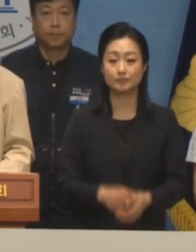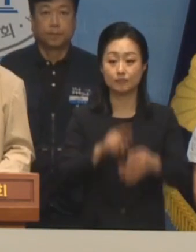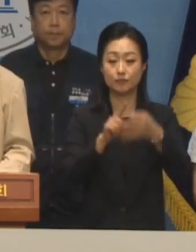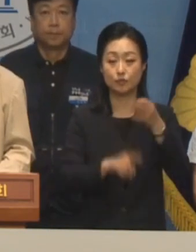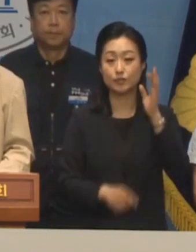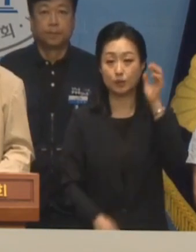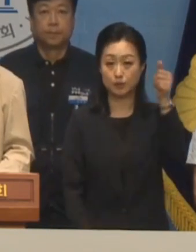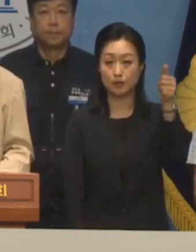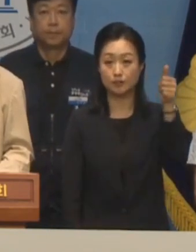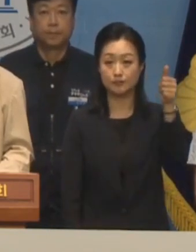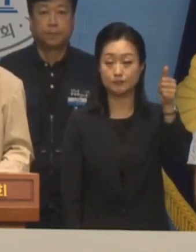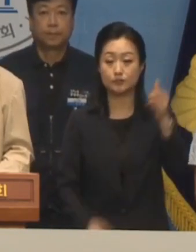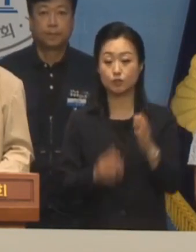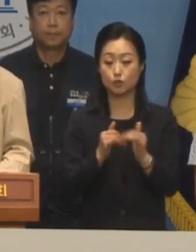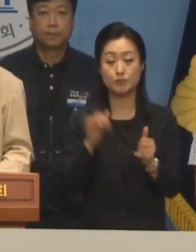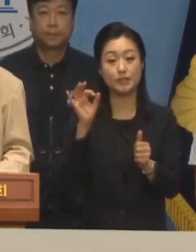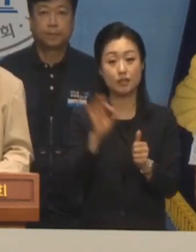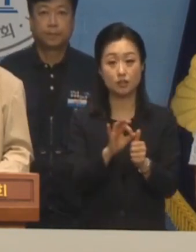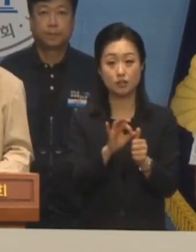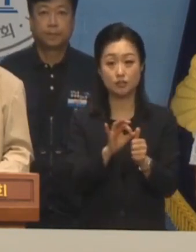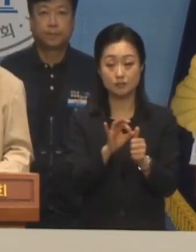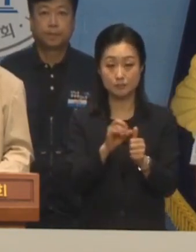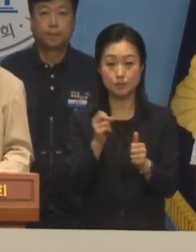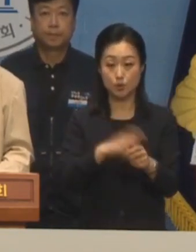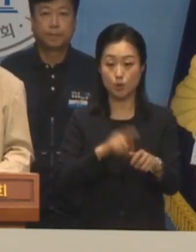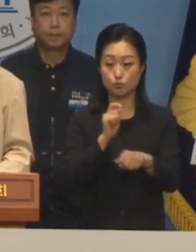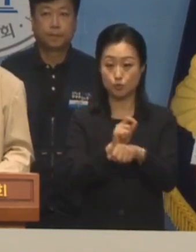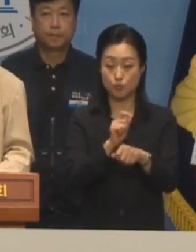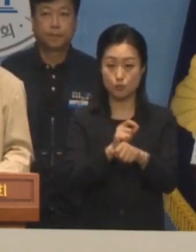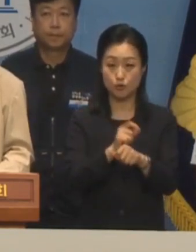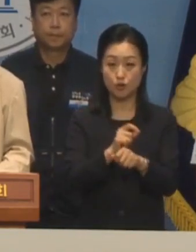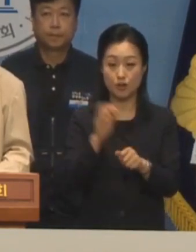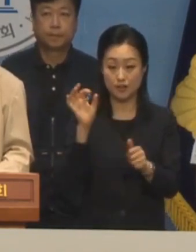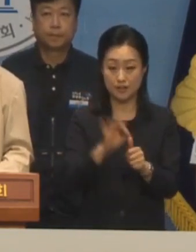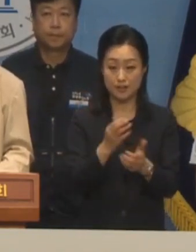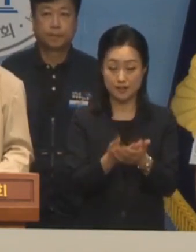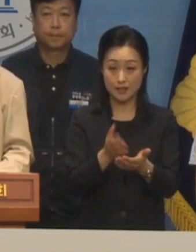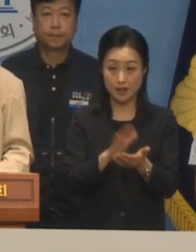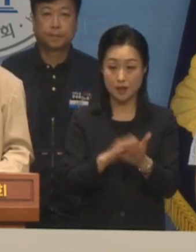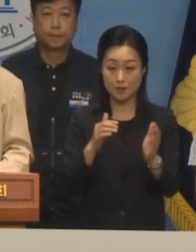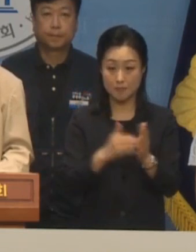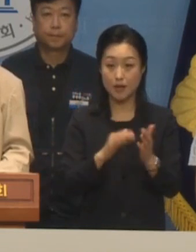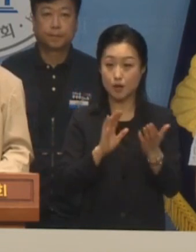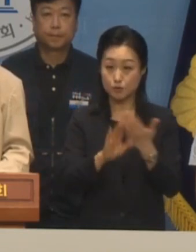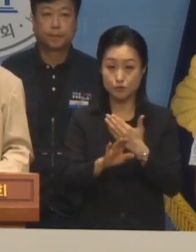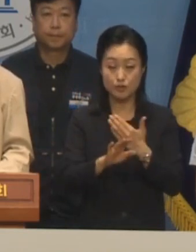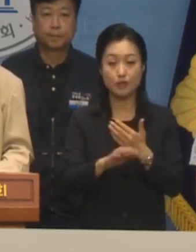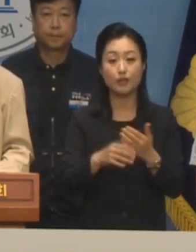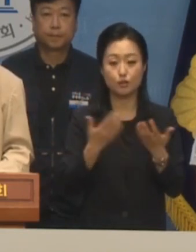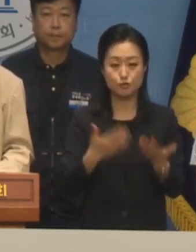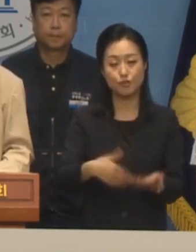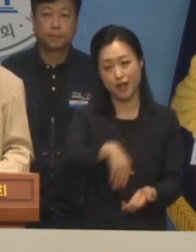윤석열 대통령 국민연금 구조개혁안 제출하고 휴가 갔어야